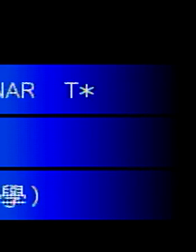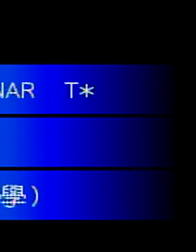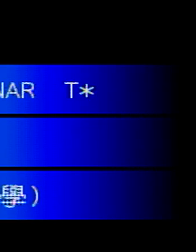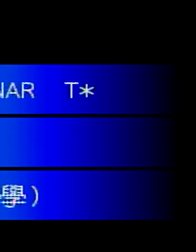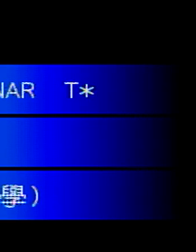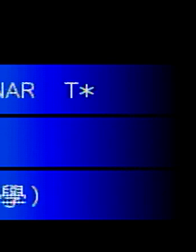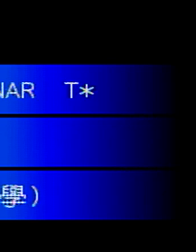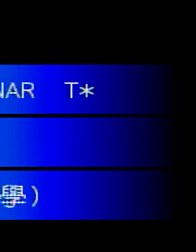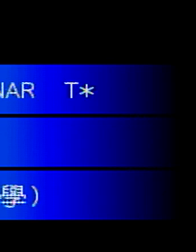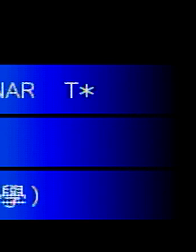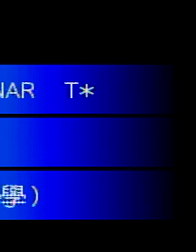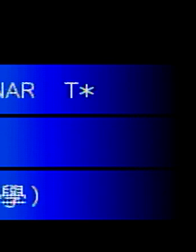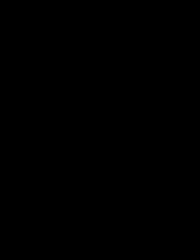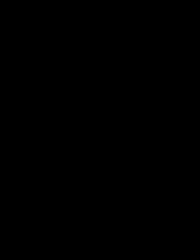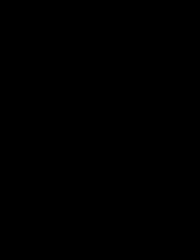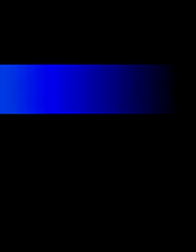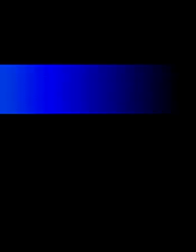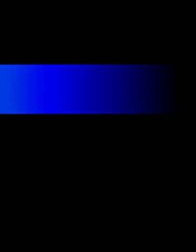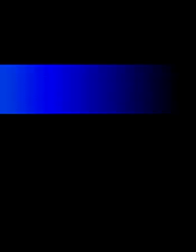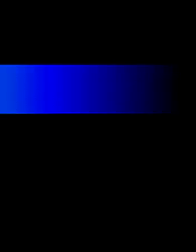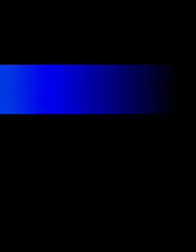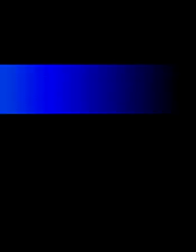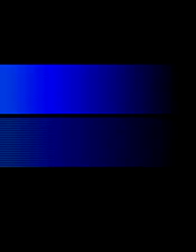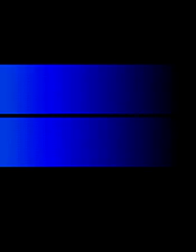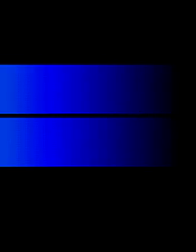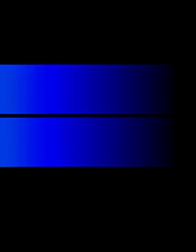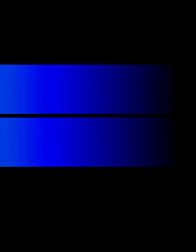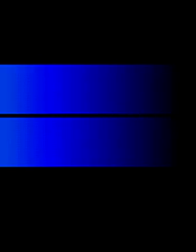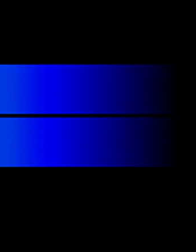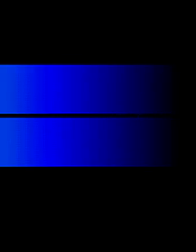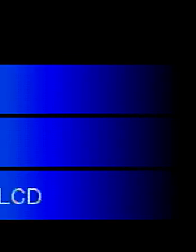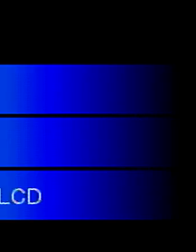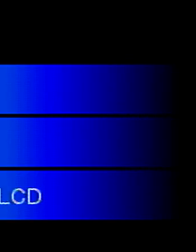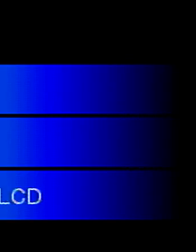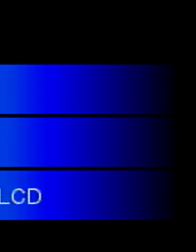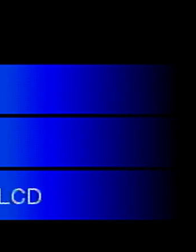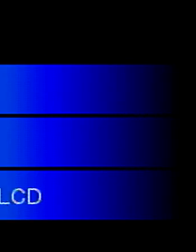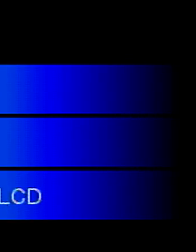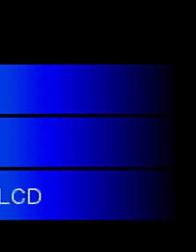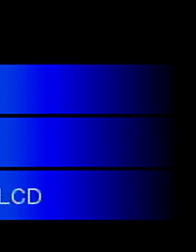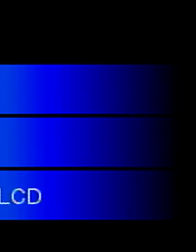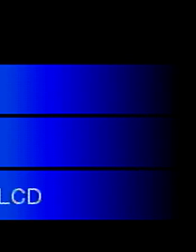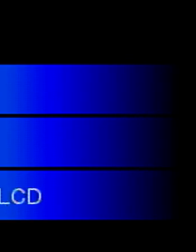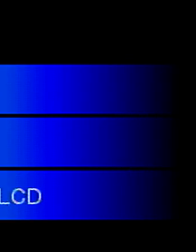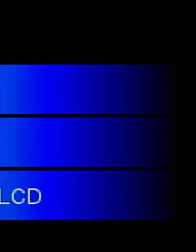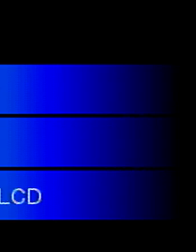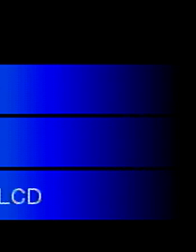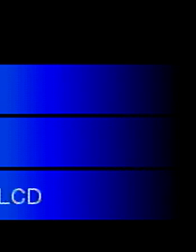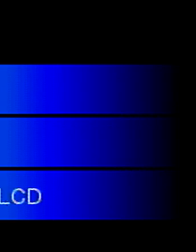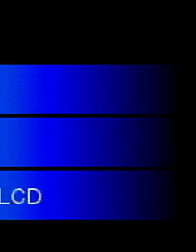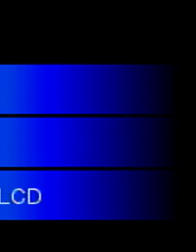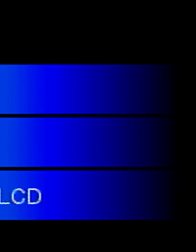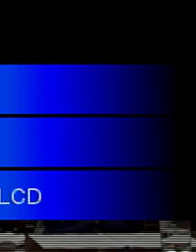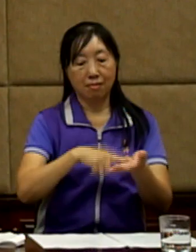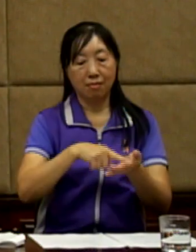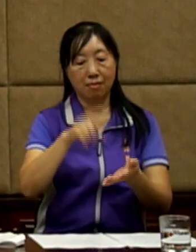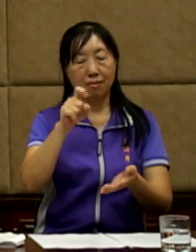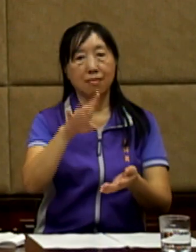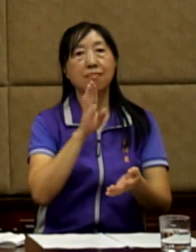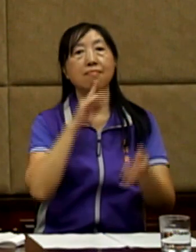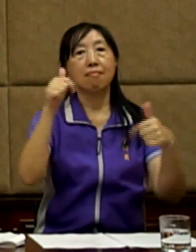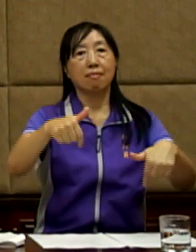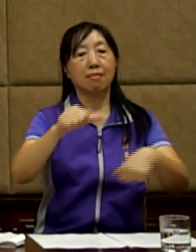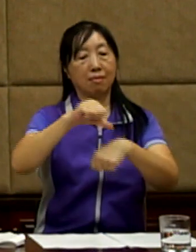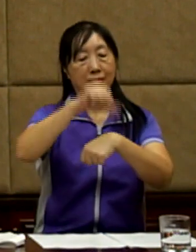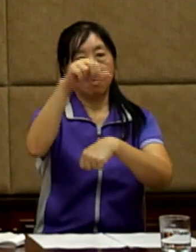那么今天是总共有8个案子，那其中有3个案子有关 CET 的案子，要在下午的5点再